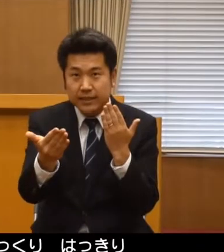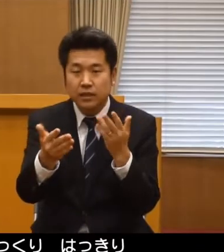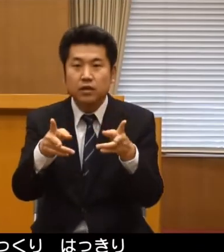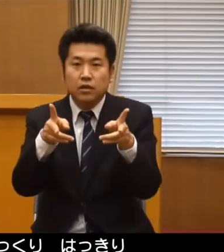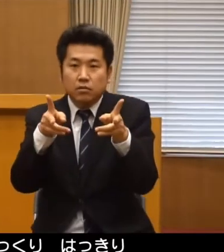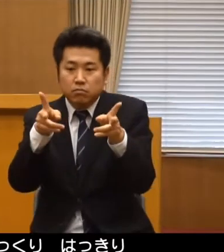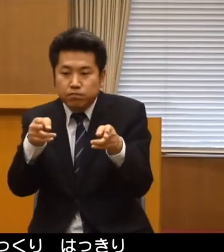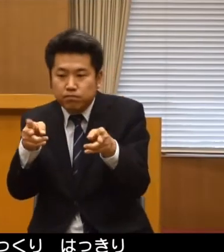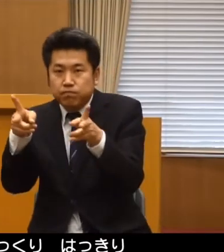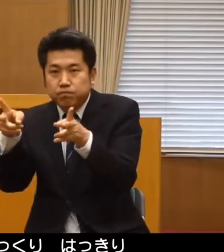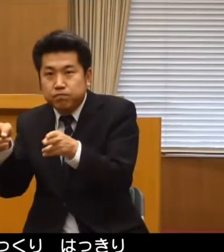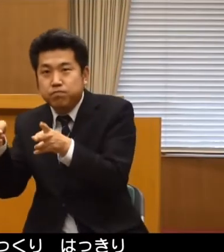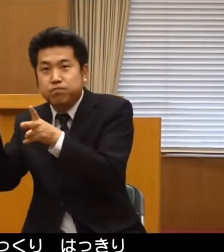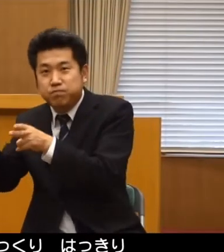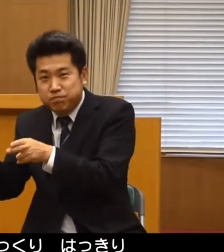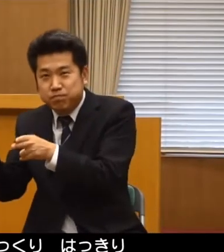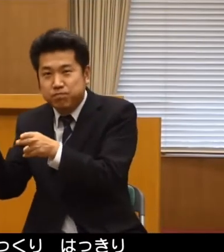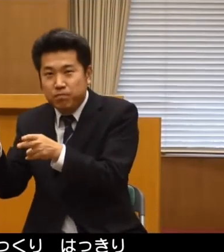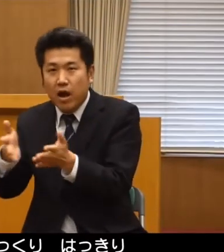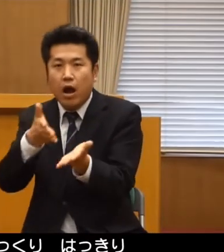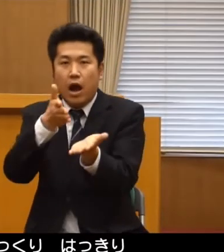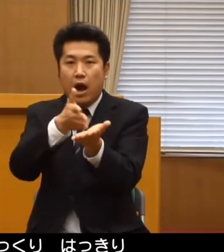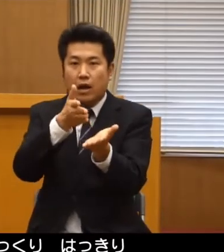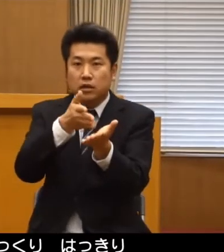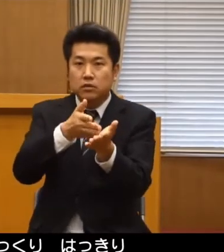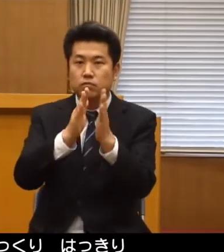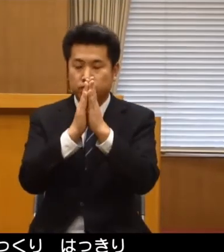り、単語を区切りながら話してください。